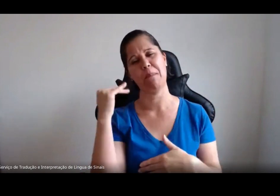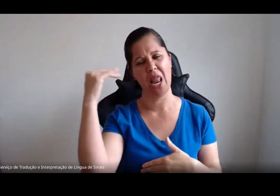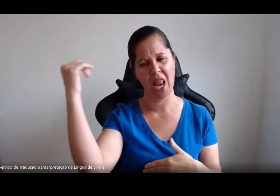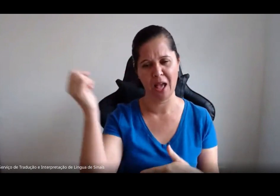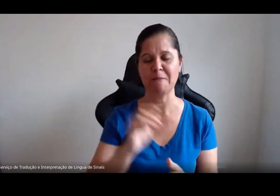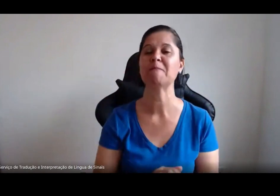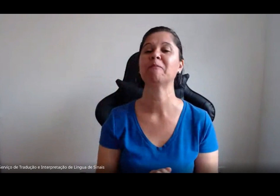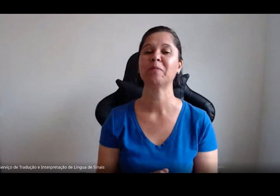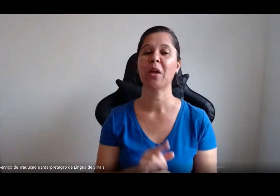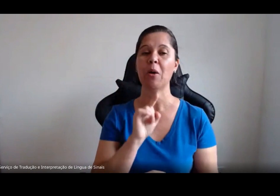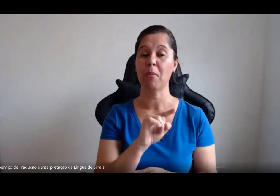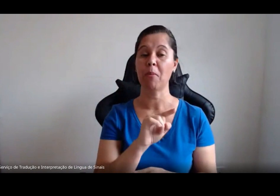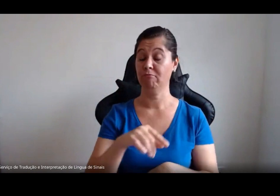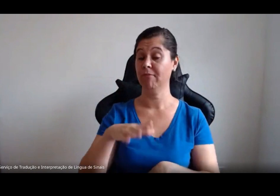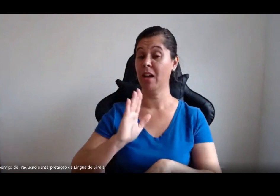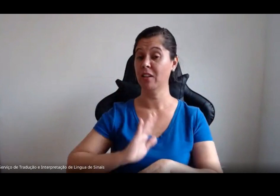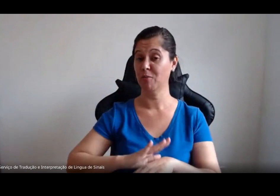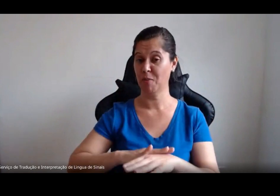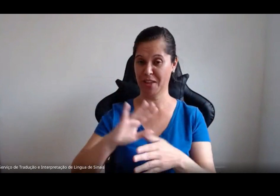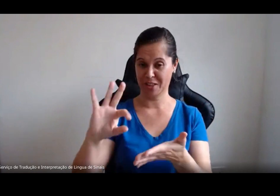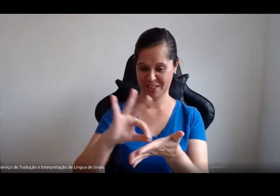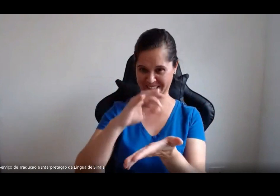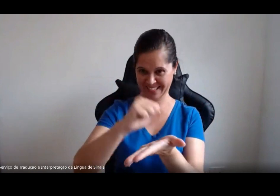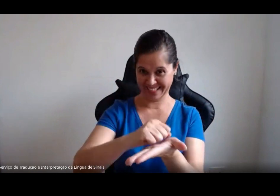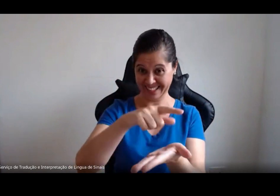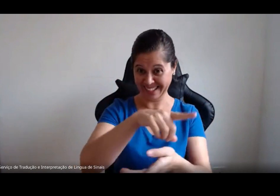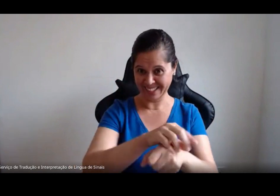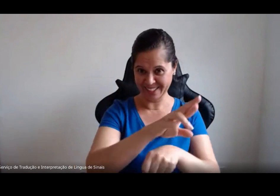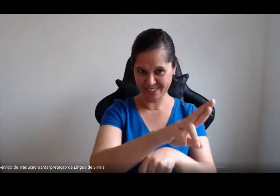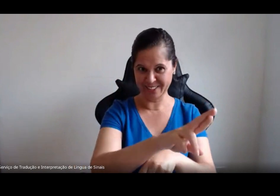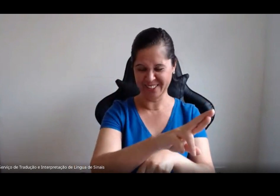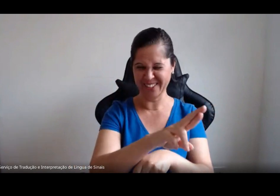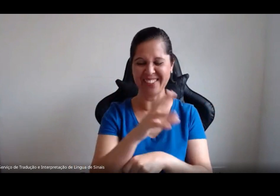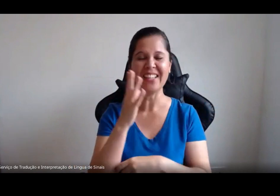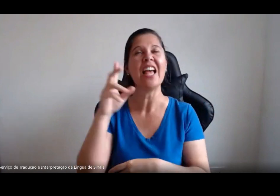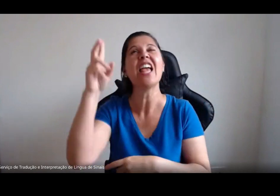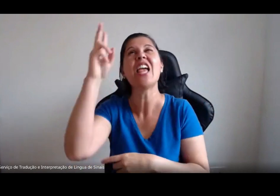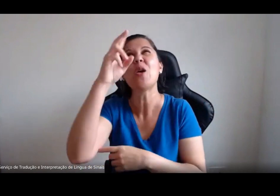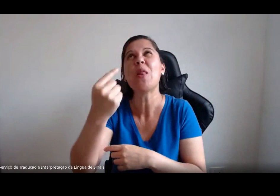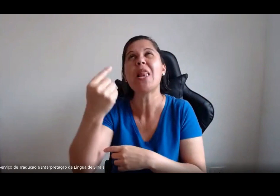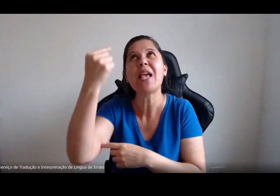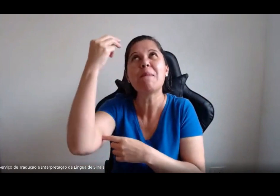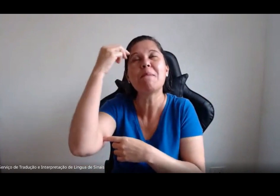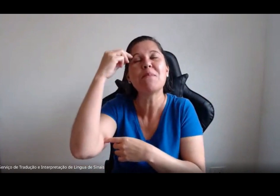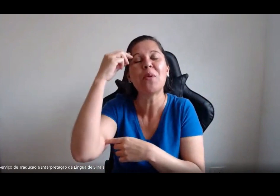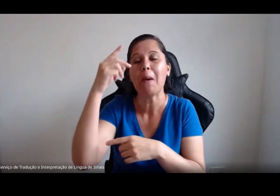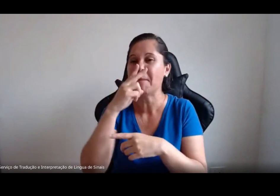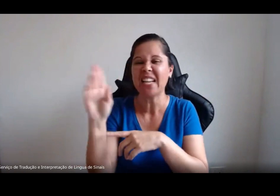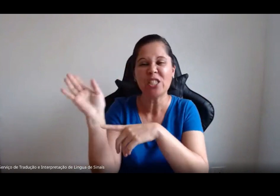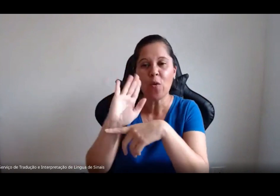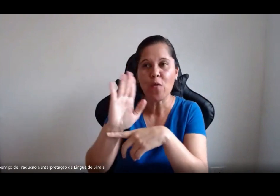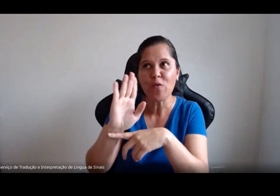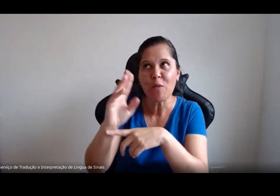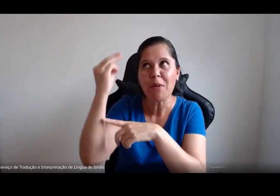também. Ao preencher a ficha, bem vermelha, ao preencher a ficha de inscrição para o doutorado, assim, na secretaria, essa imagem está aqui, tá